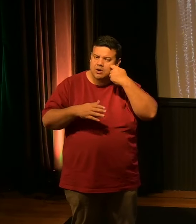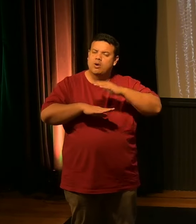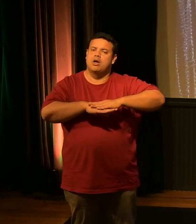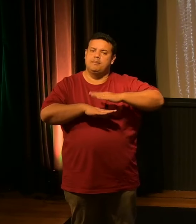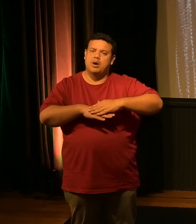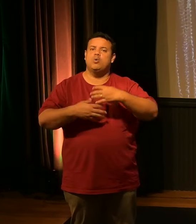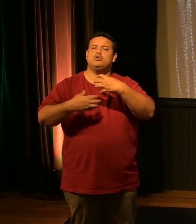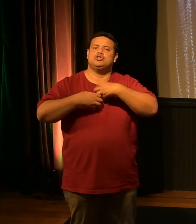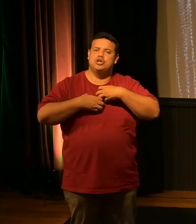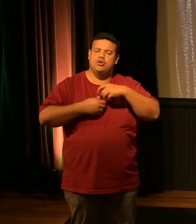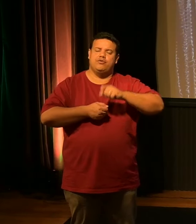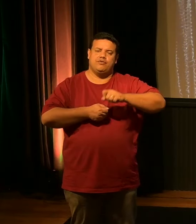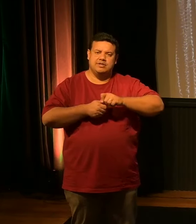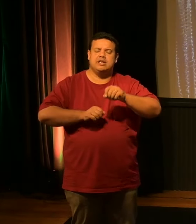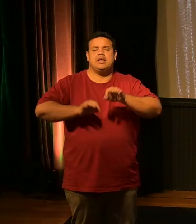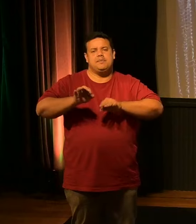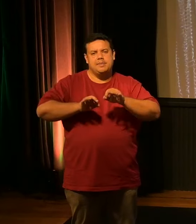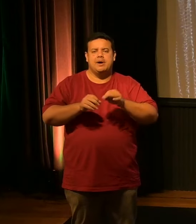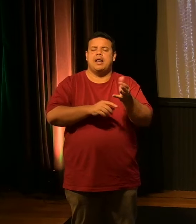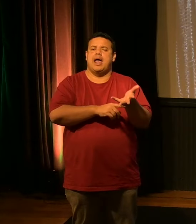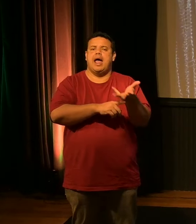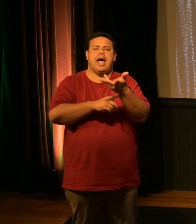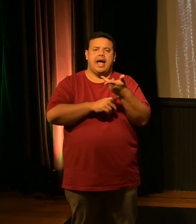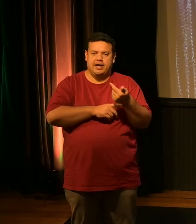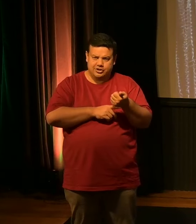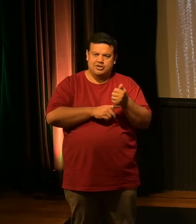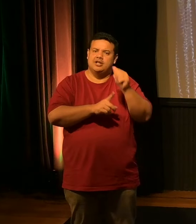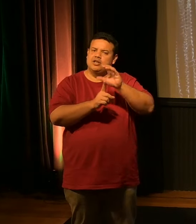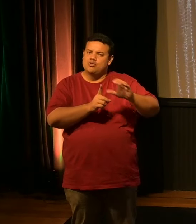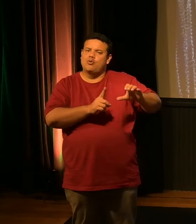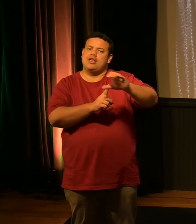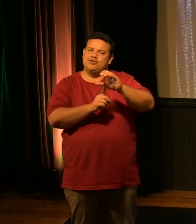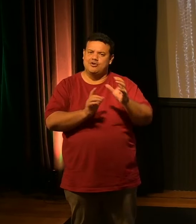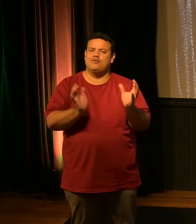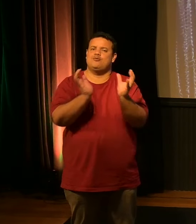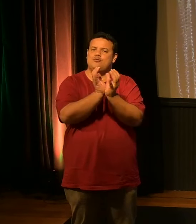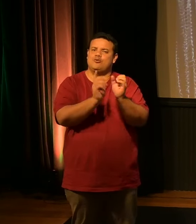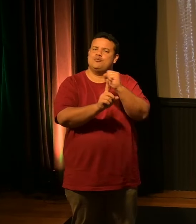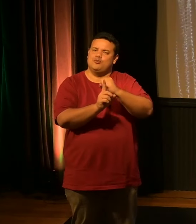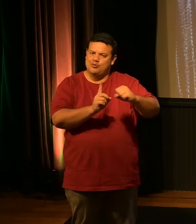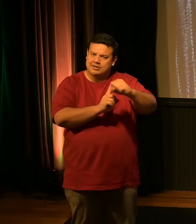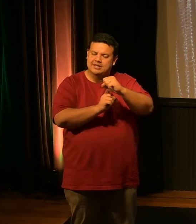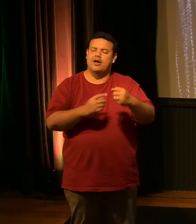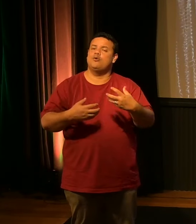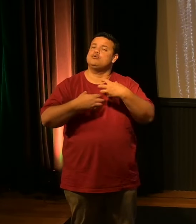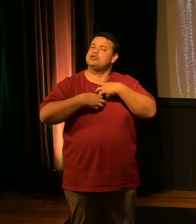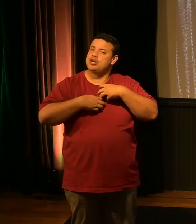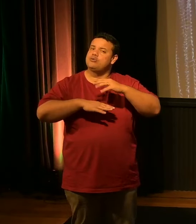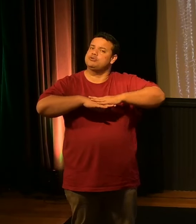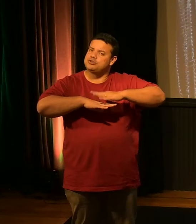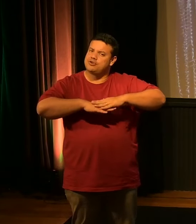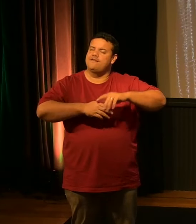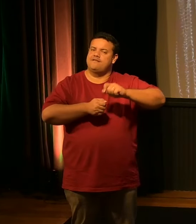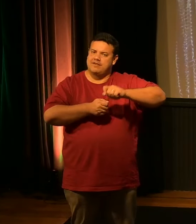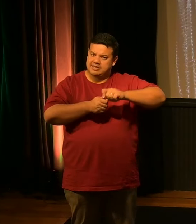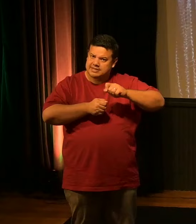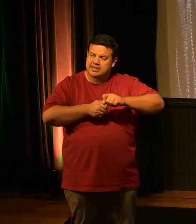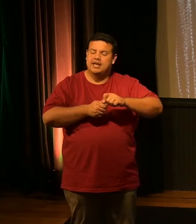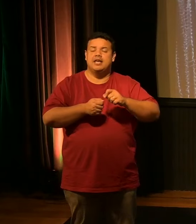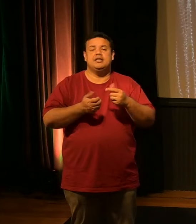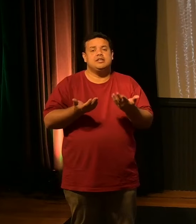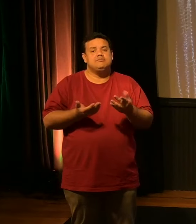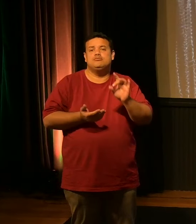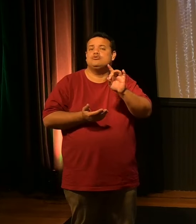arte, né? Desses coletivos, desse grupo social, um modo de fazer que não necessariamente ele está